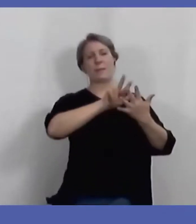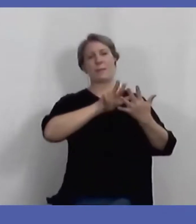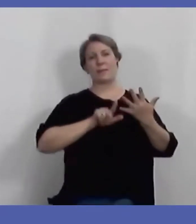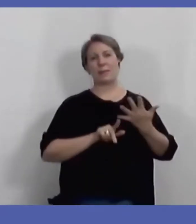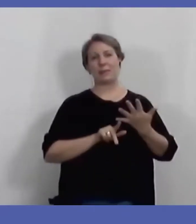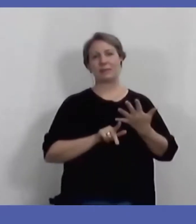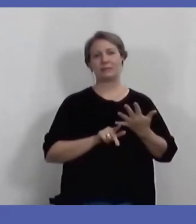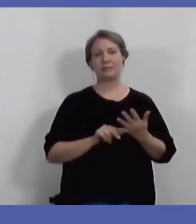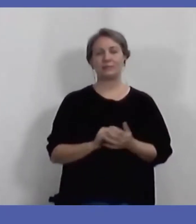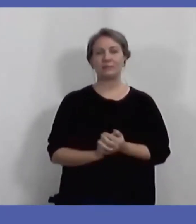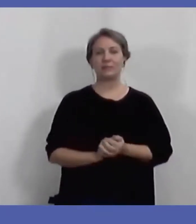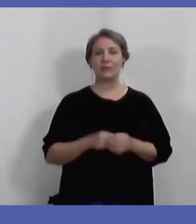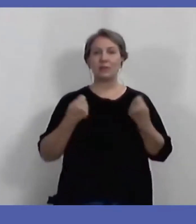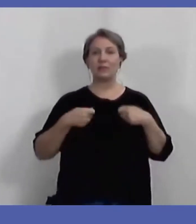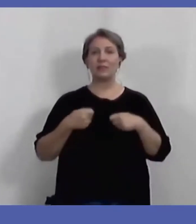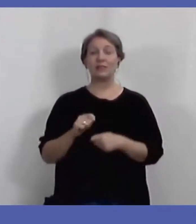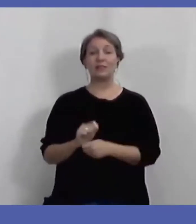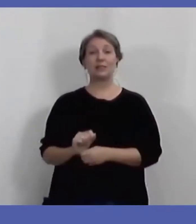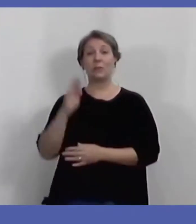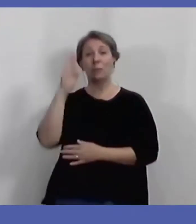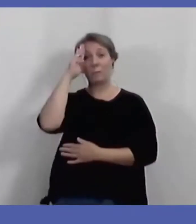precisamos sair para a rua.